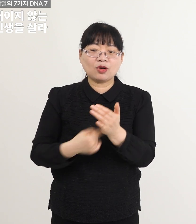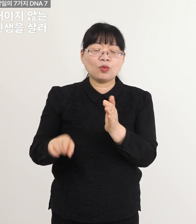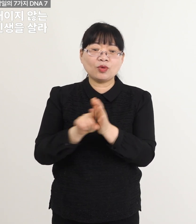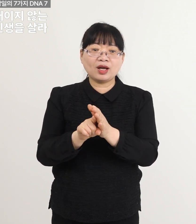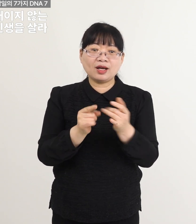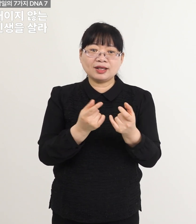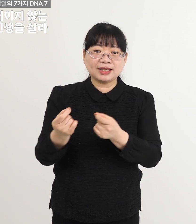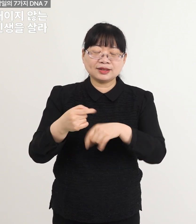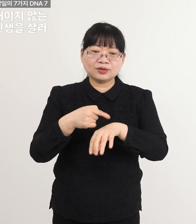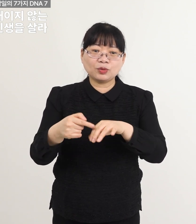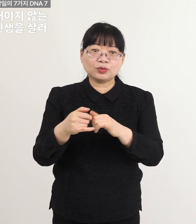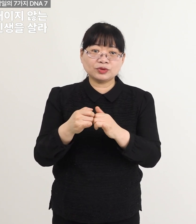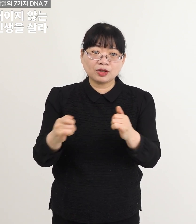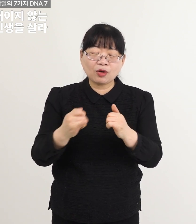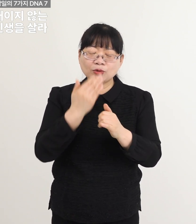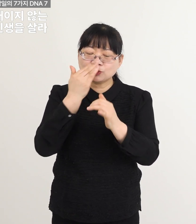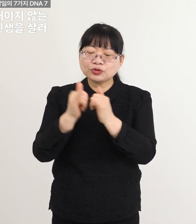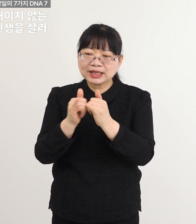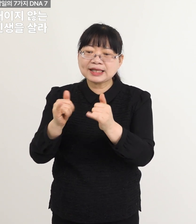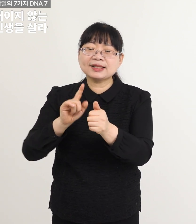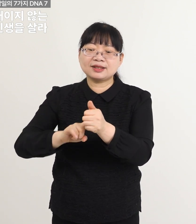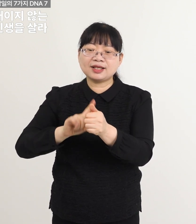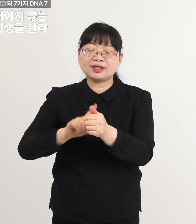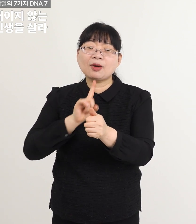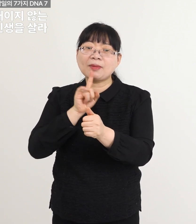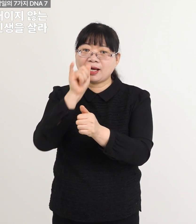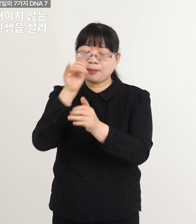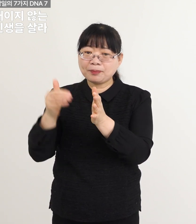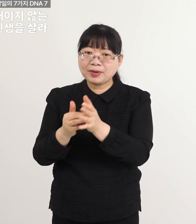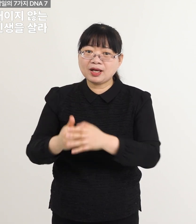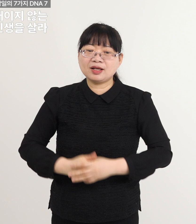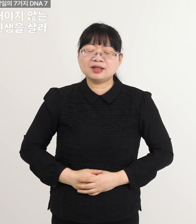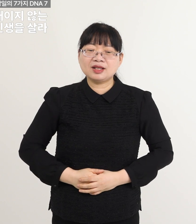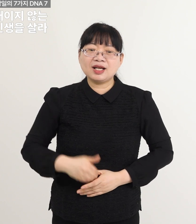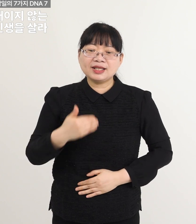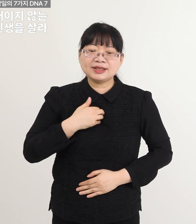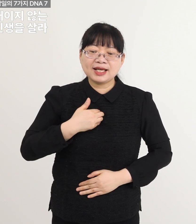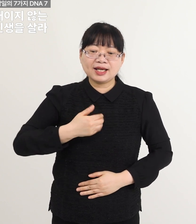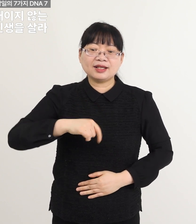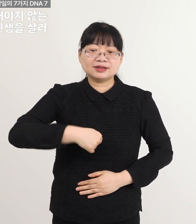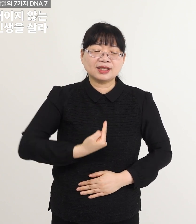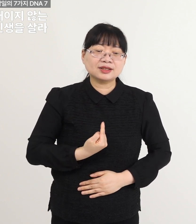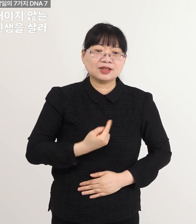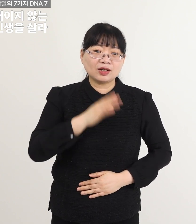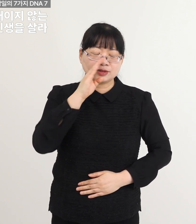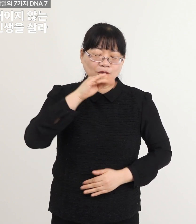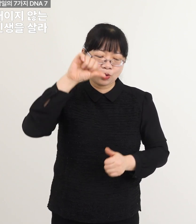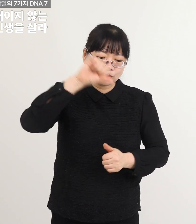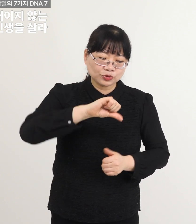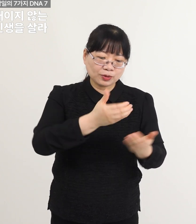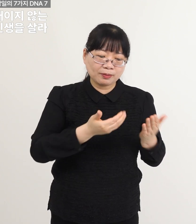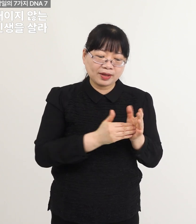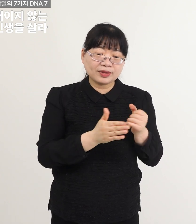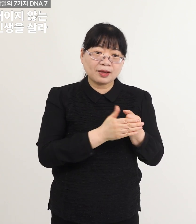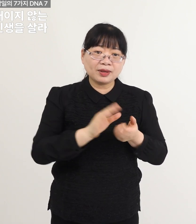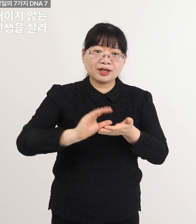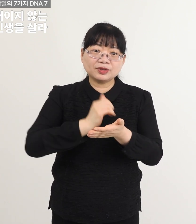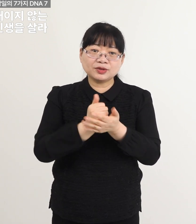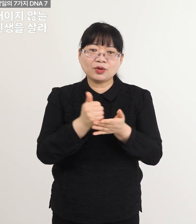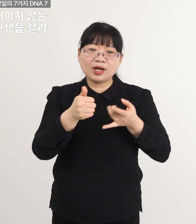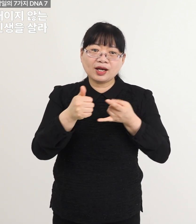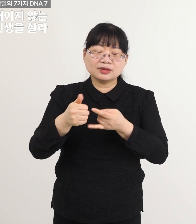위하여 같은 동족 유대인들을 얘기하는 거예요. 위하여 내 자신이 저주를 받아